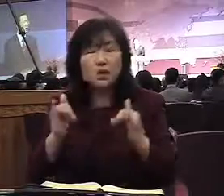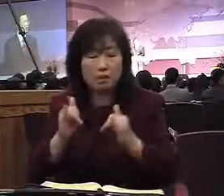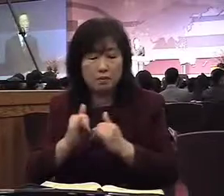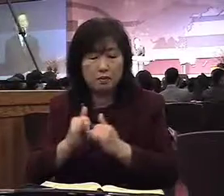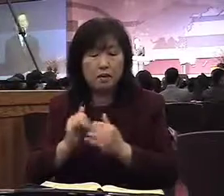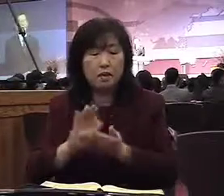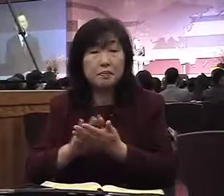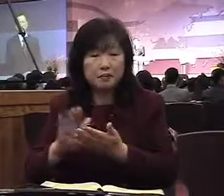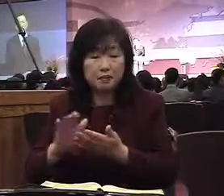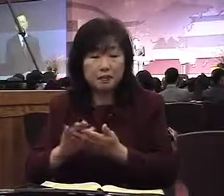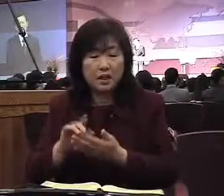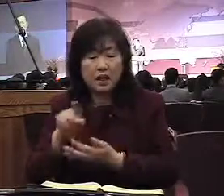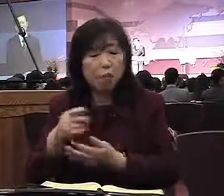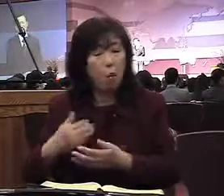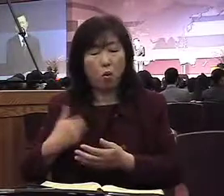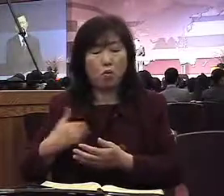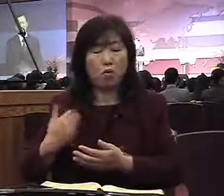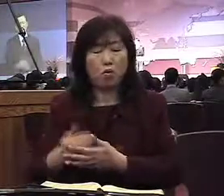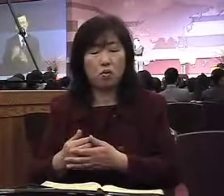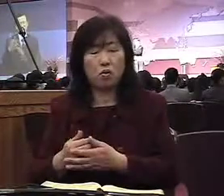그런데 우리가 이것을 모르고